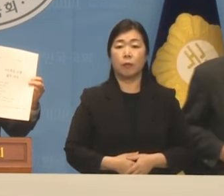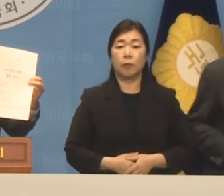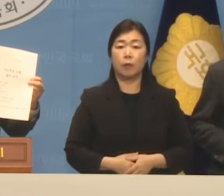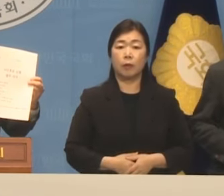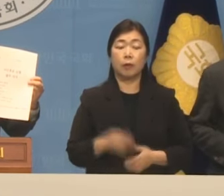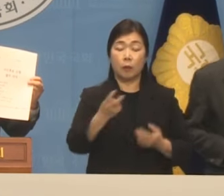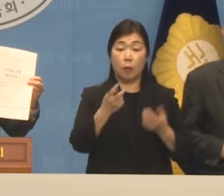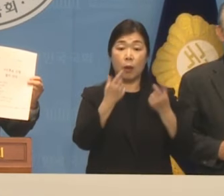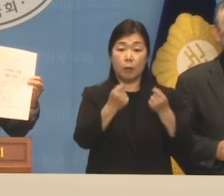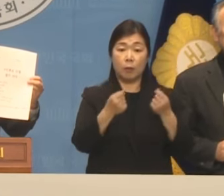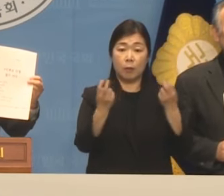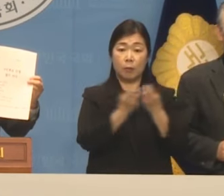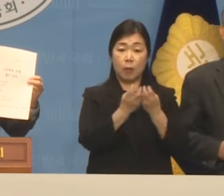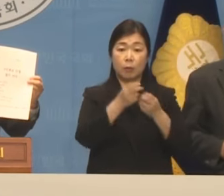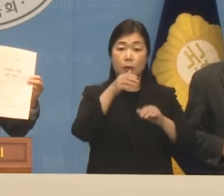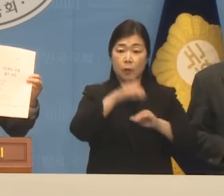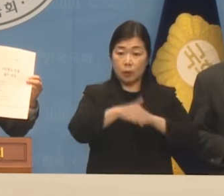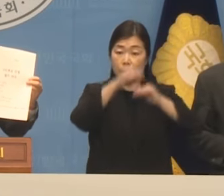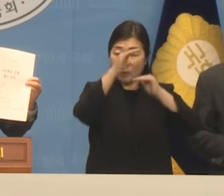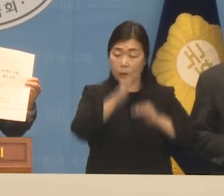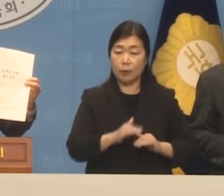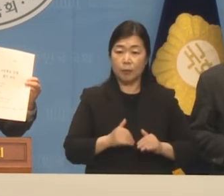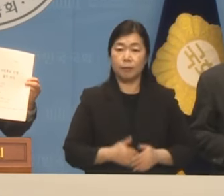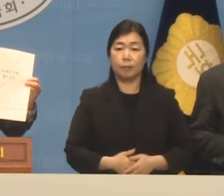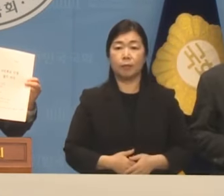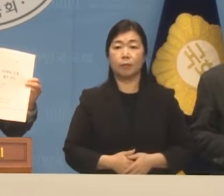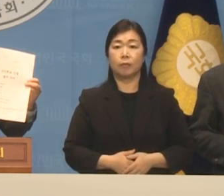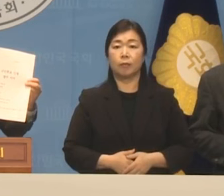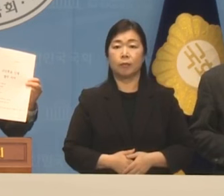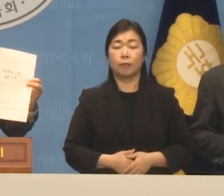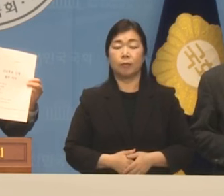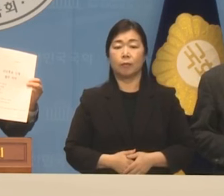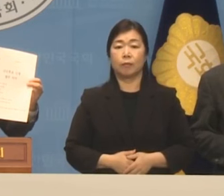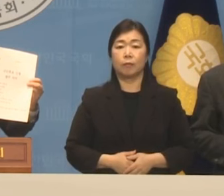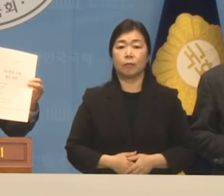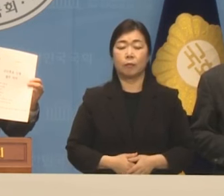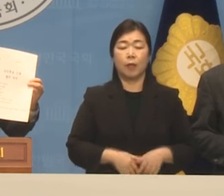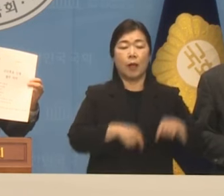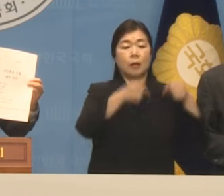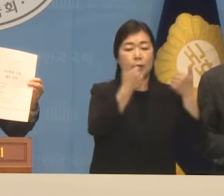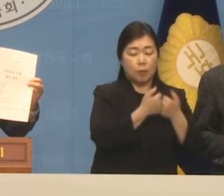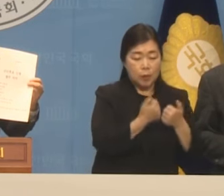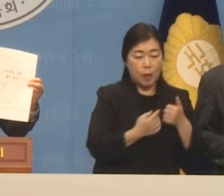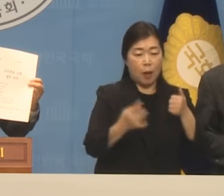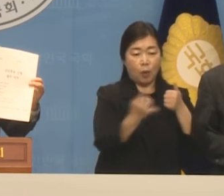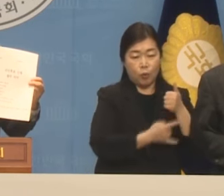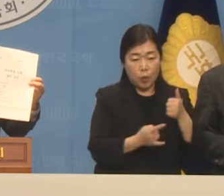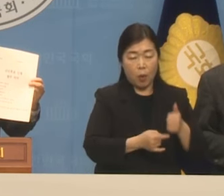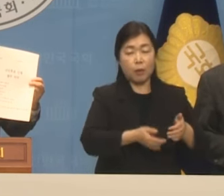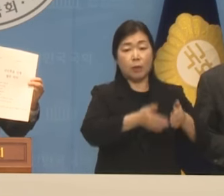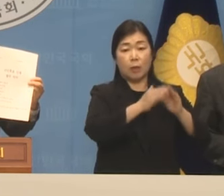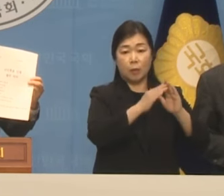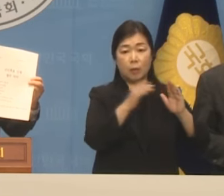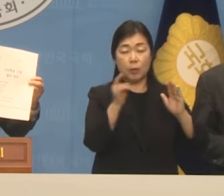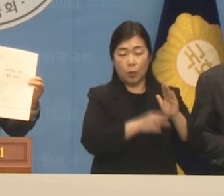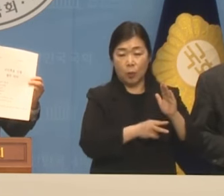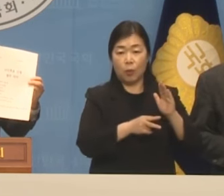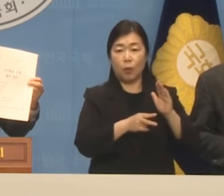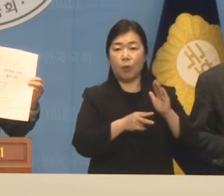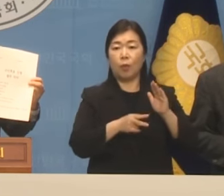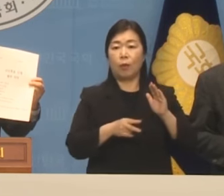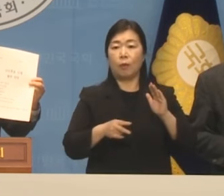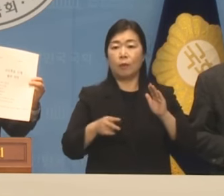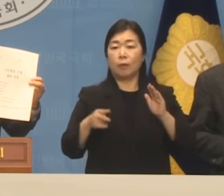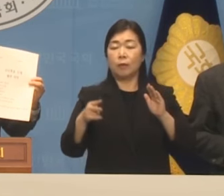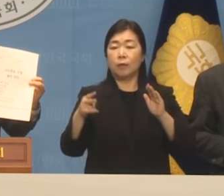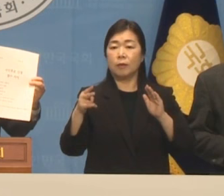이 뭐 세 가지 방식 말하자면 심사위원회 심사